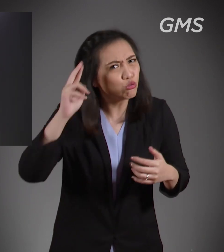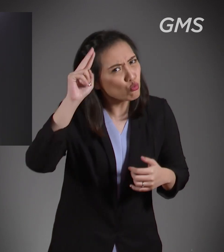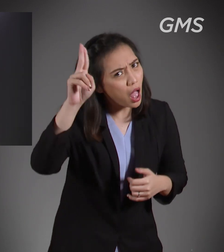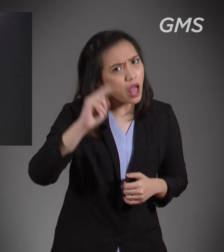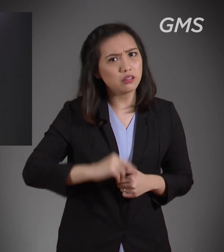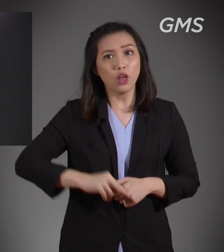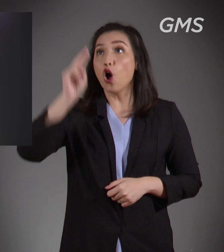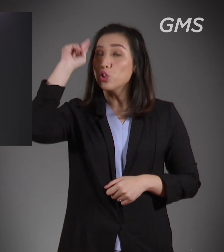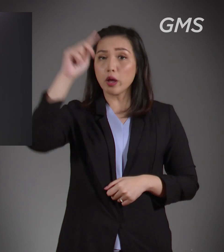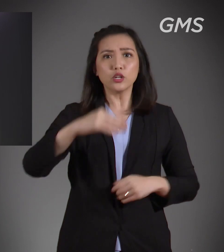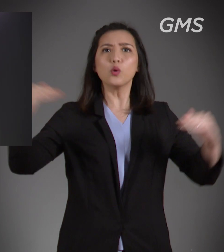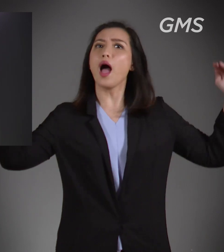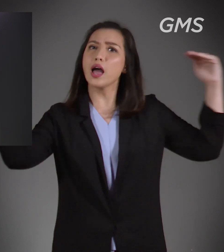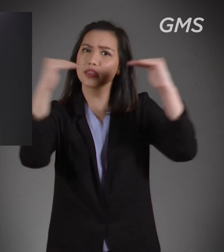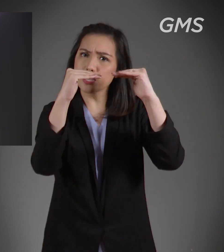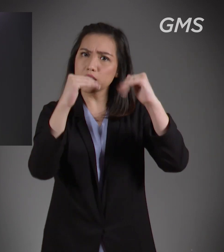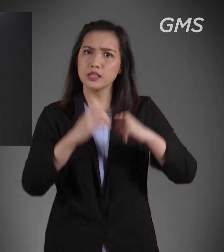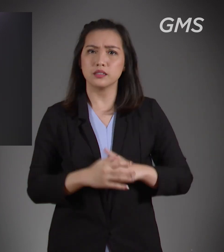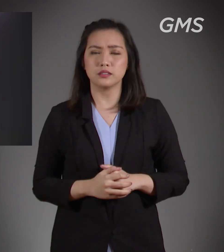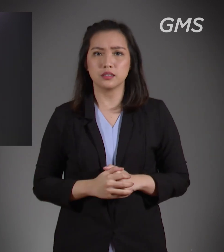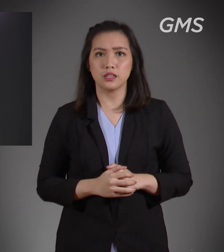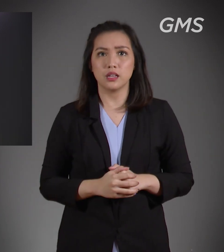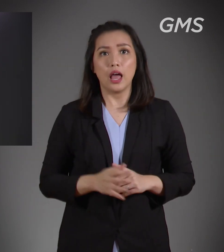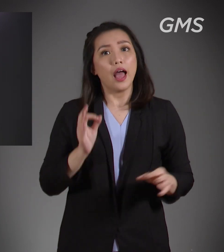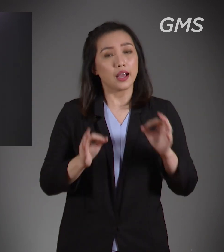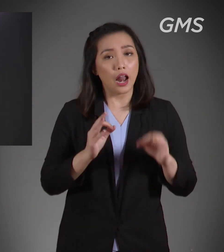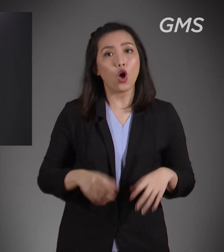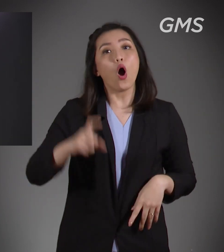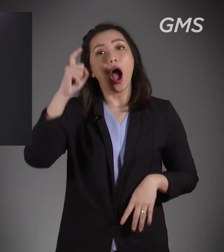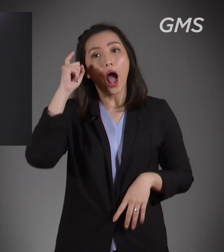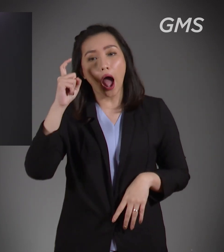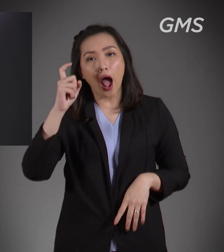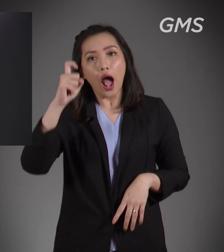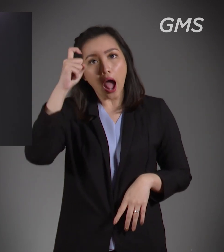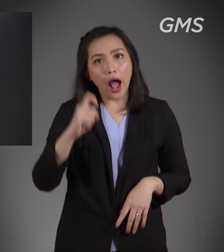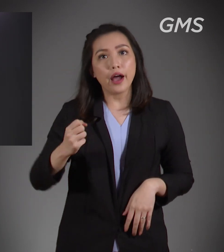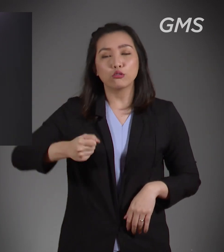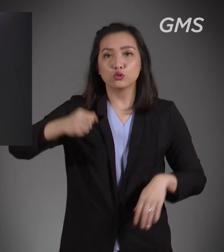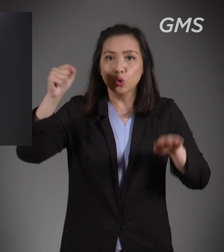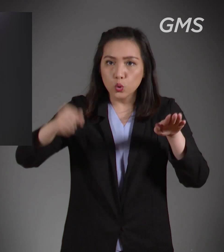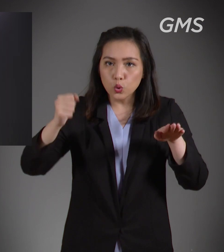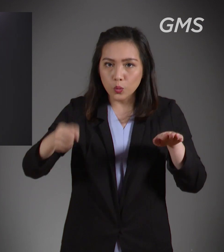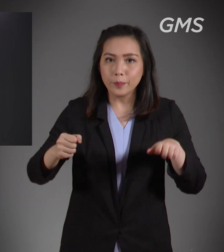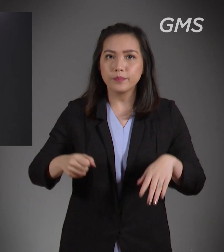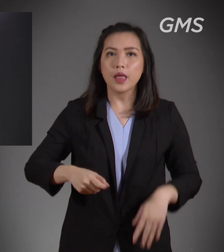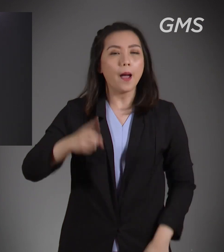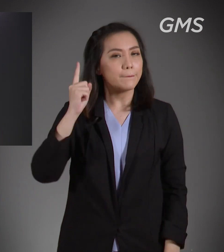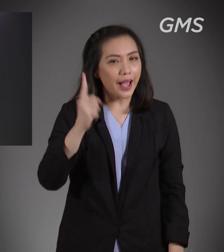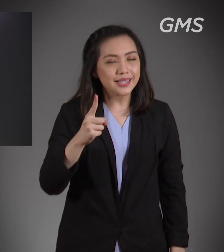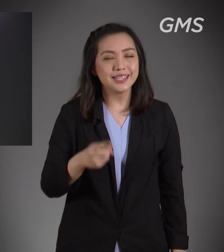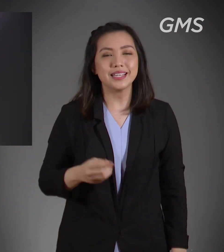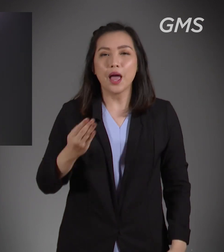paling adil. Jadi kalau Tuhan memang harus pukul seseorang, sebelum dan sesudah, sebelumnya pasti ada peringatan, sesudahnya pasti ada